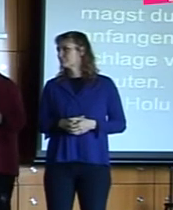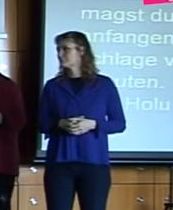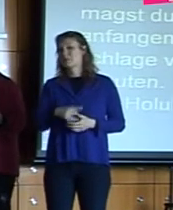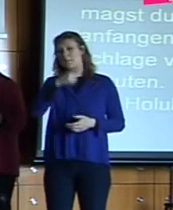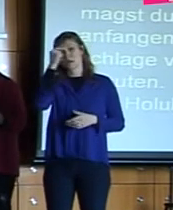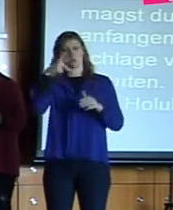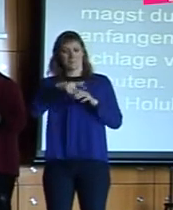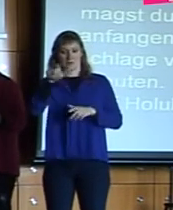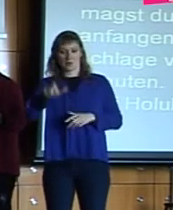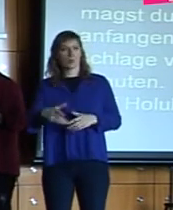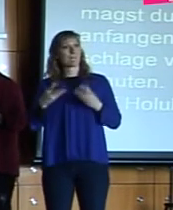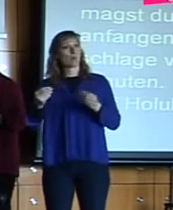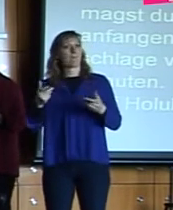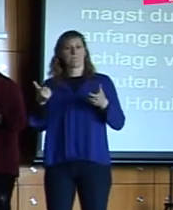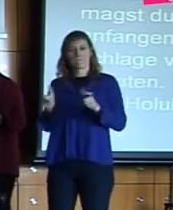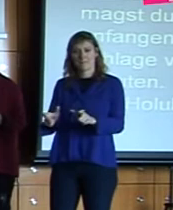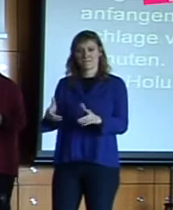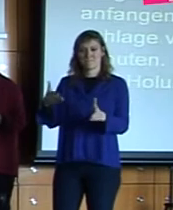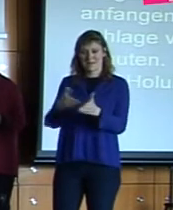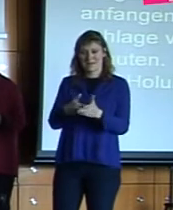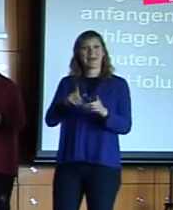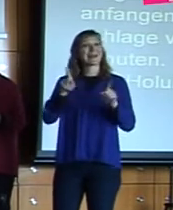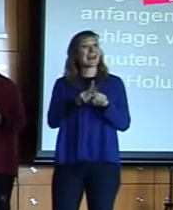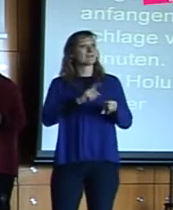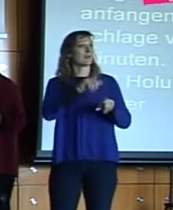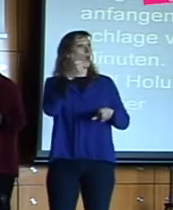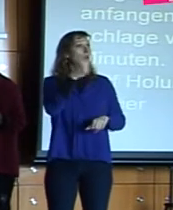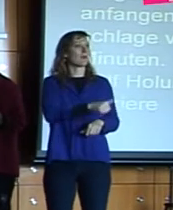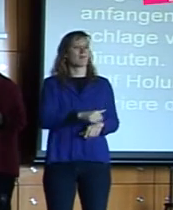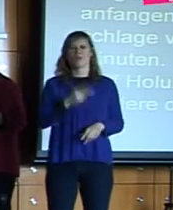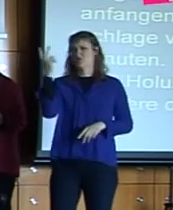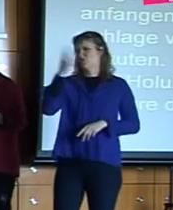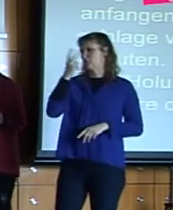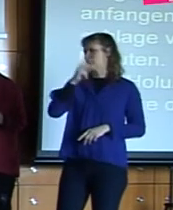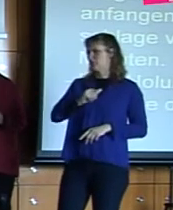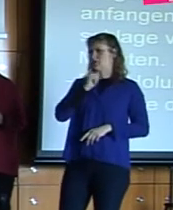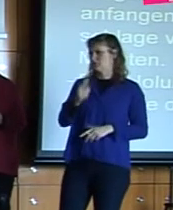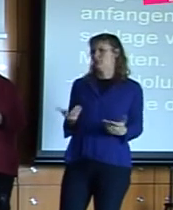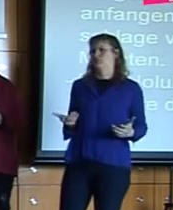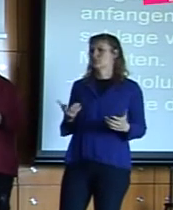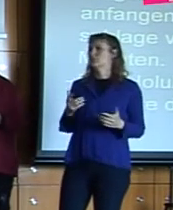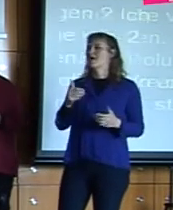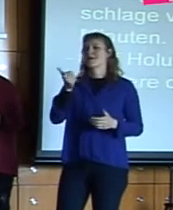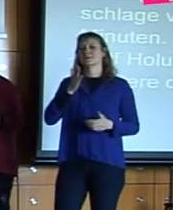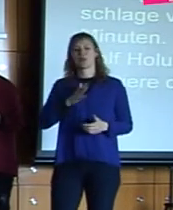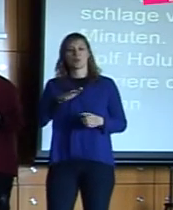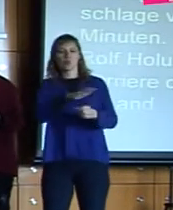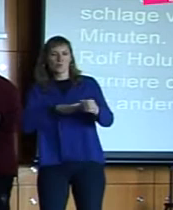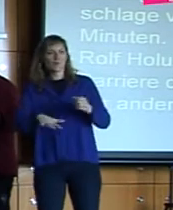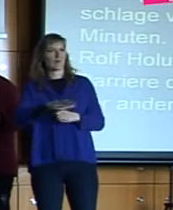mit Behinderung da ist, ist auf der anderen Seite ein Unverständnis. Entweder von der Gesellschaft oder vom Umfeld